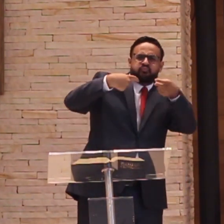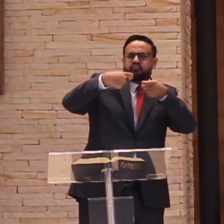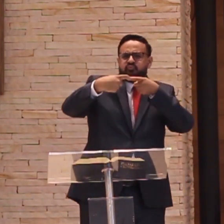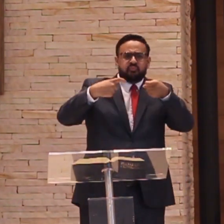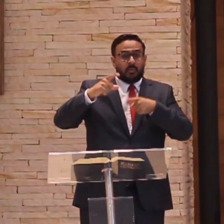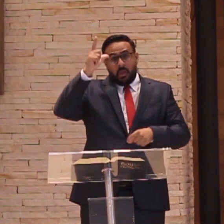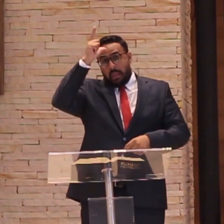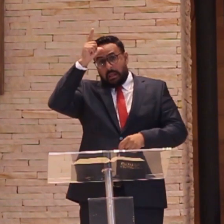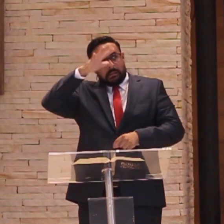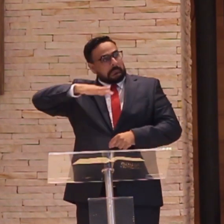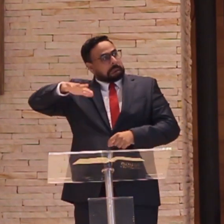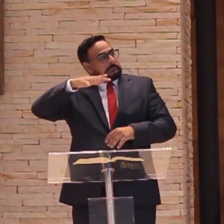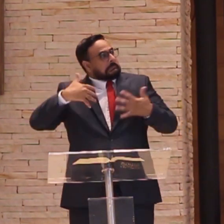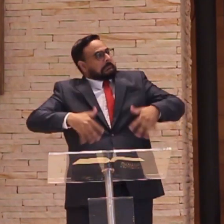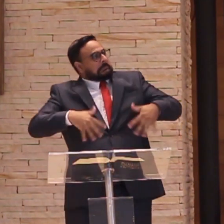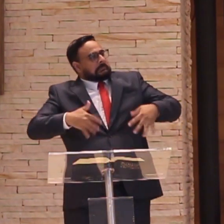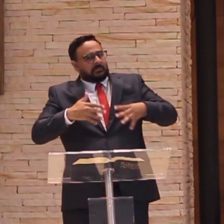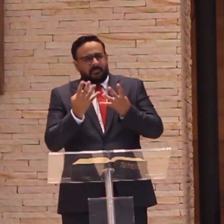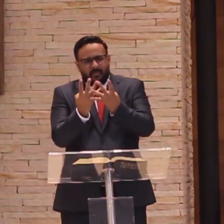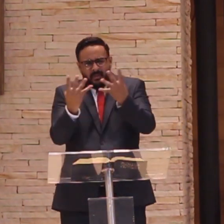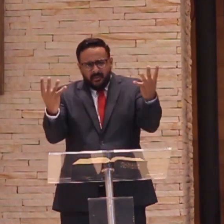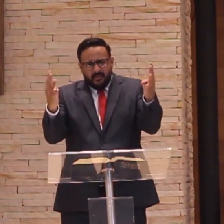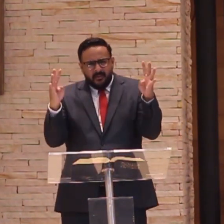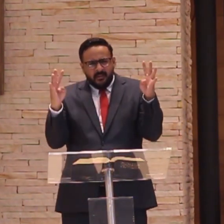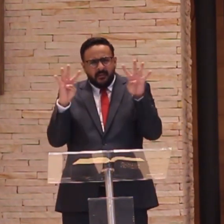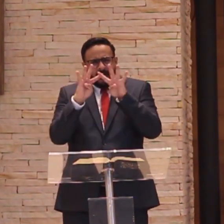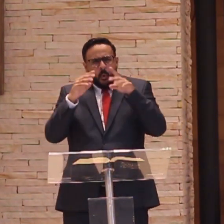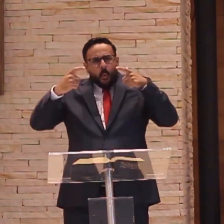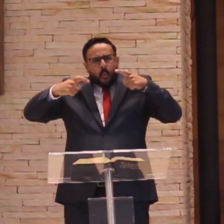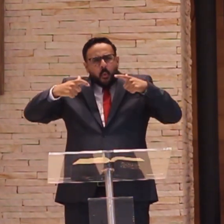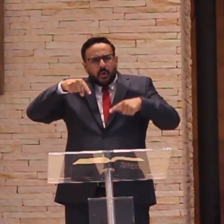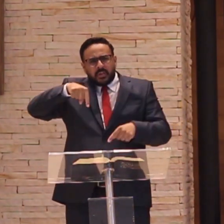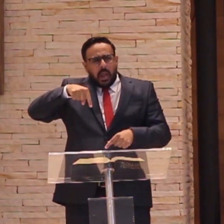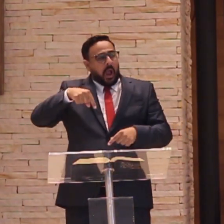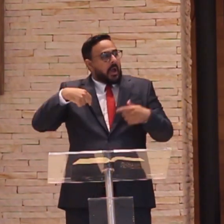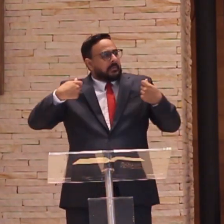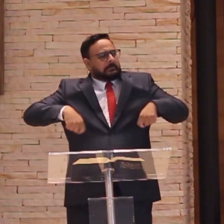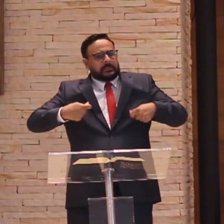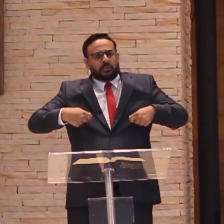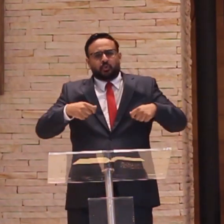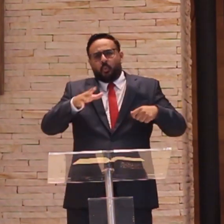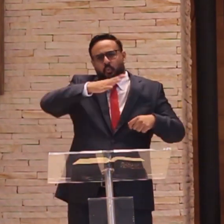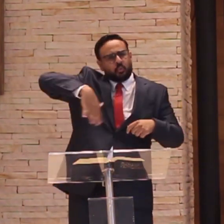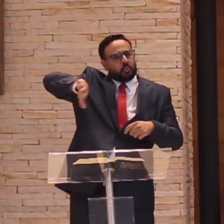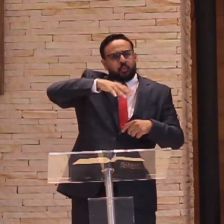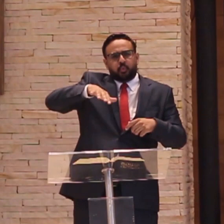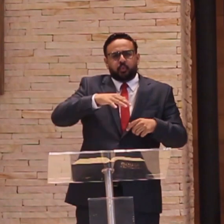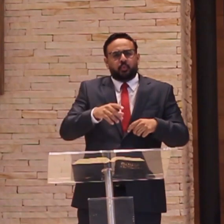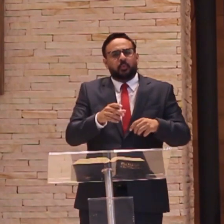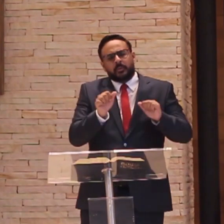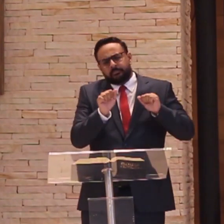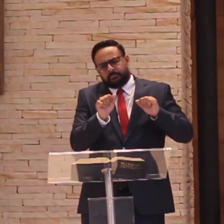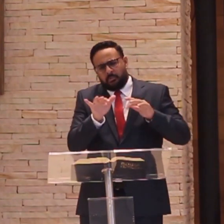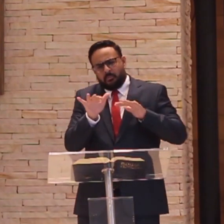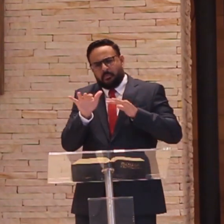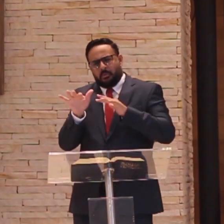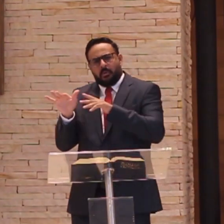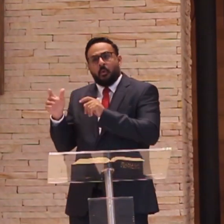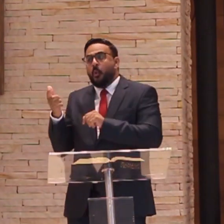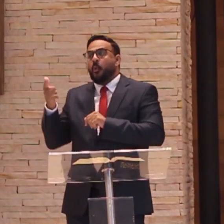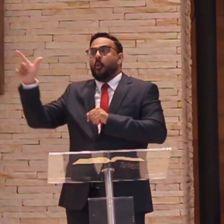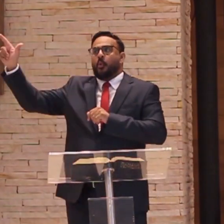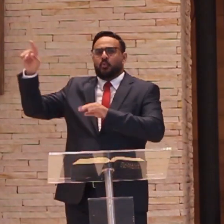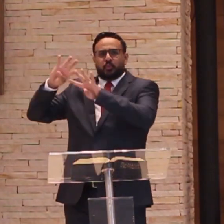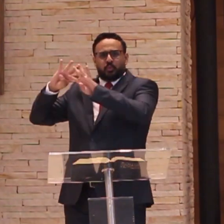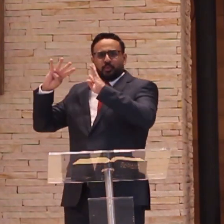Unidos, que faziam parte de um outro lado da guerra, eles estavam ali naquele